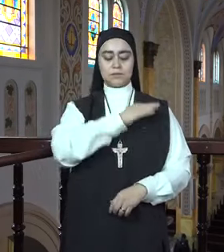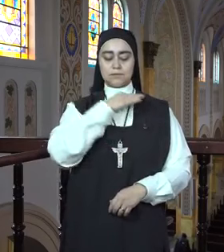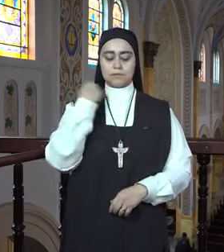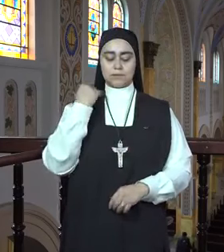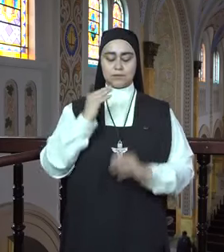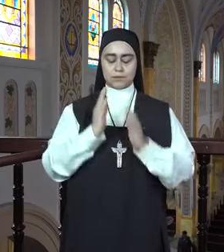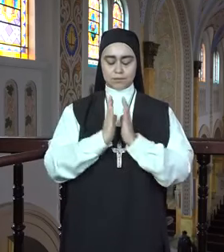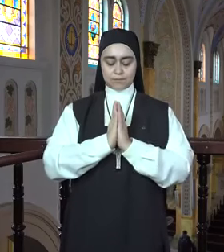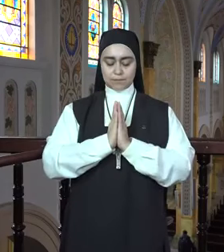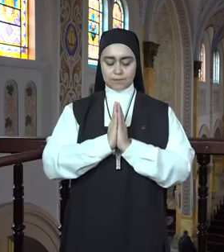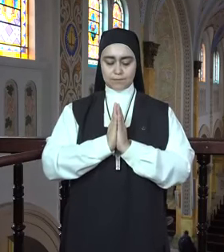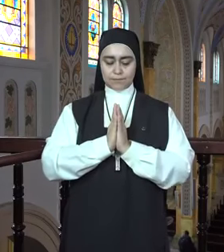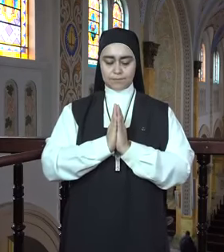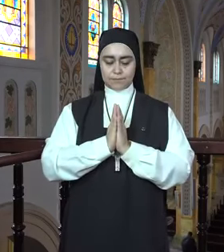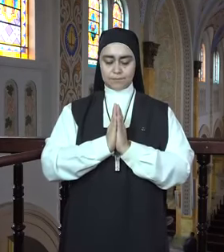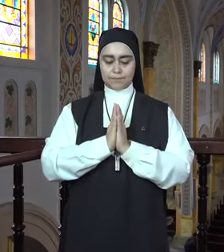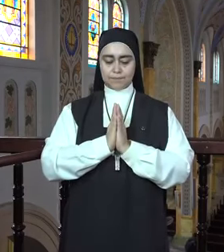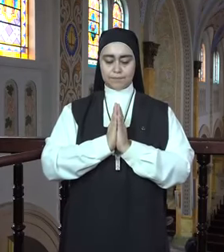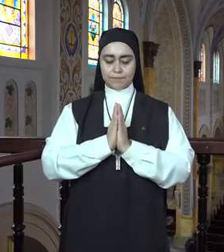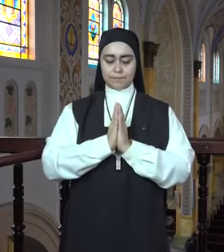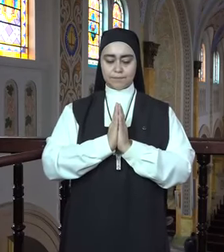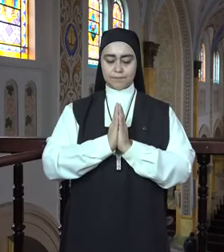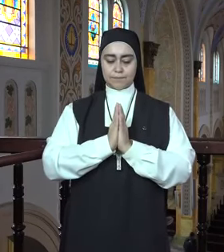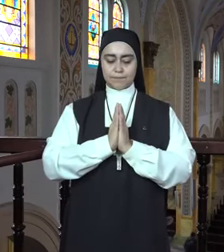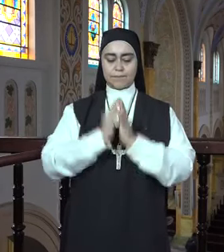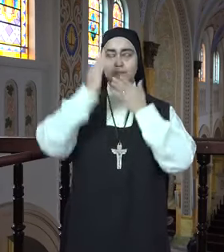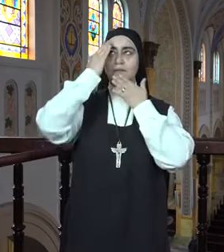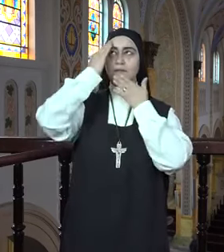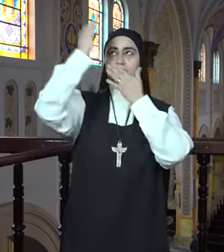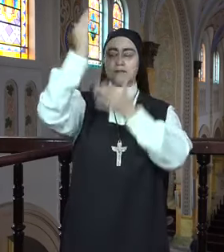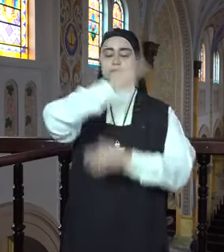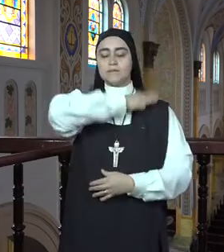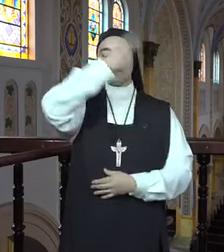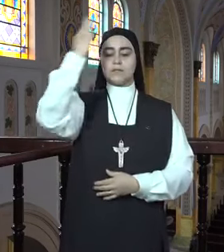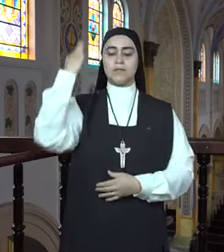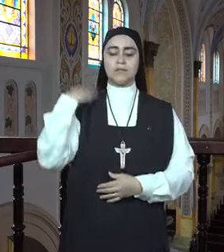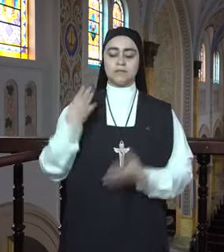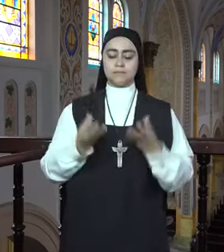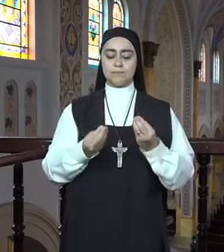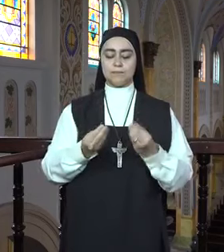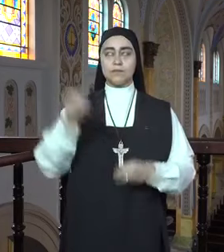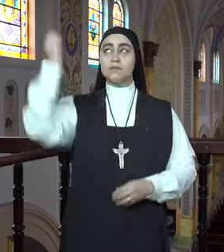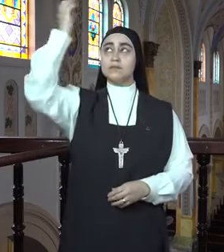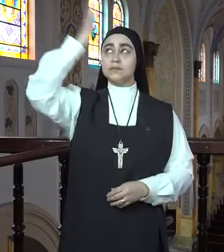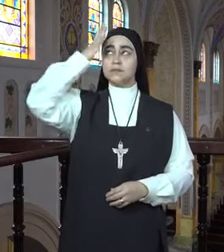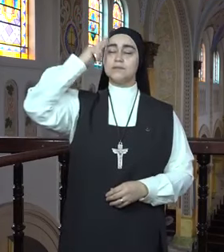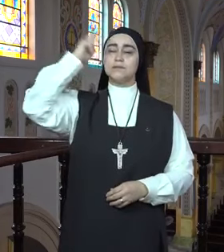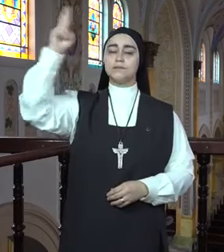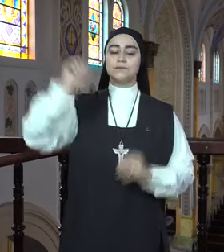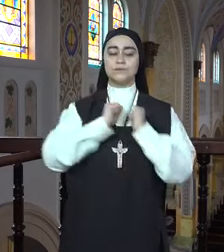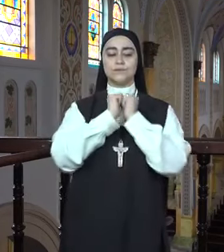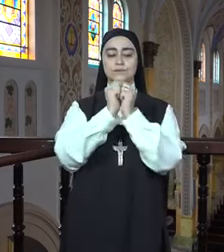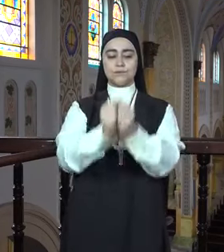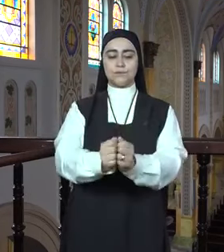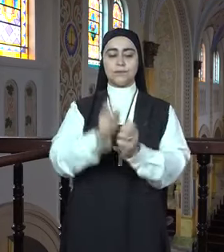nossa morte. Amém. Ave Maria, cheia de graça, o Senhor é convosco.